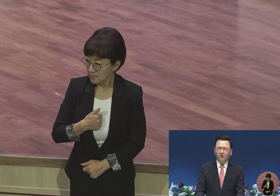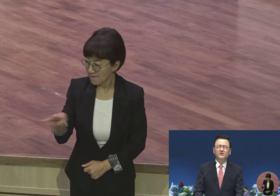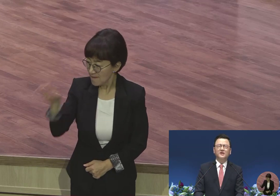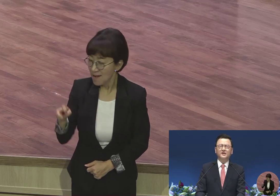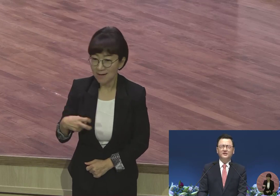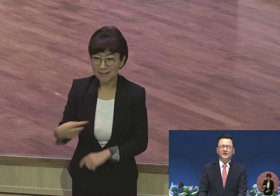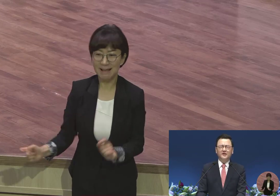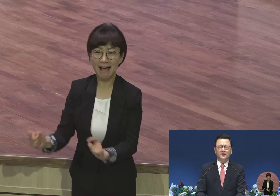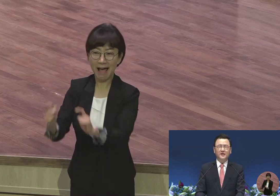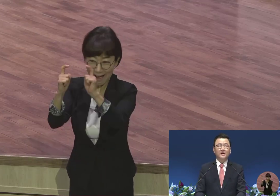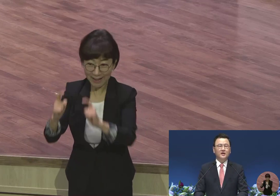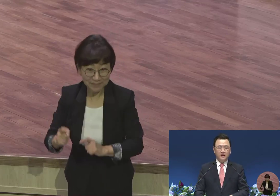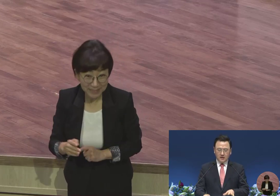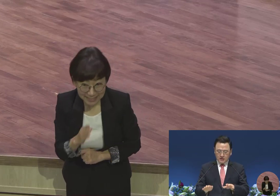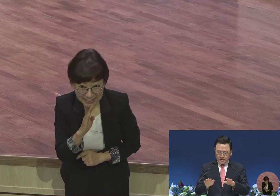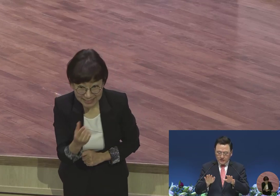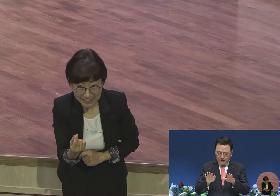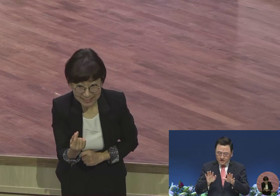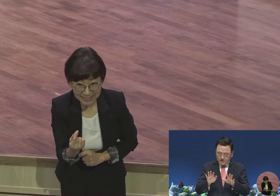근데 언제 알았냐?